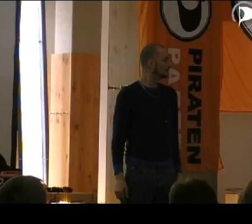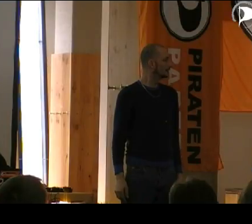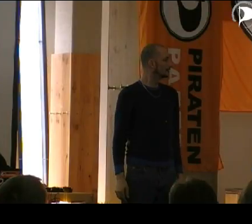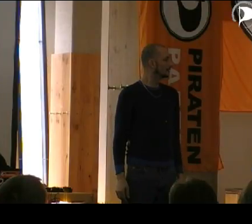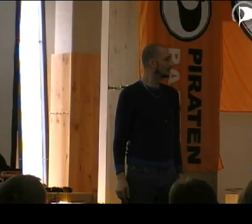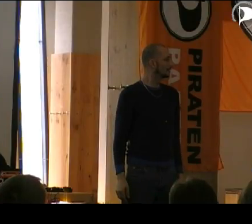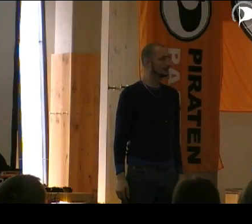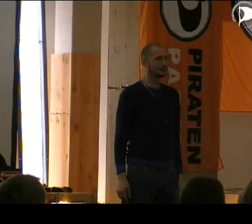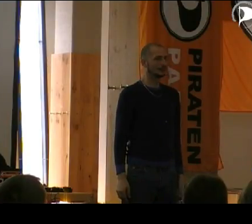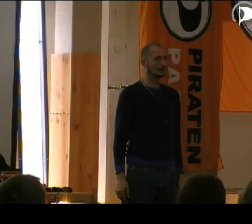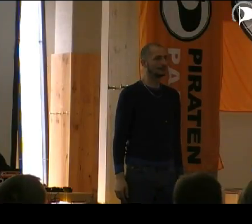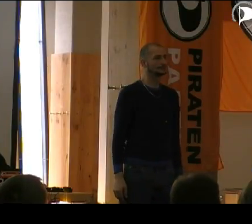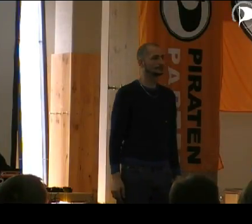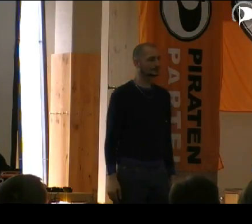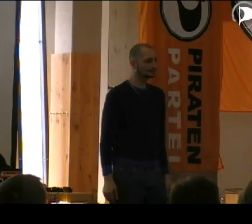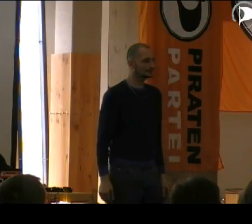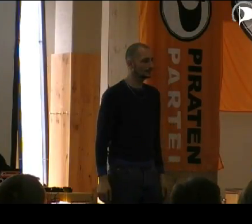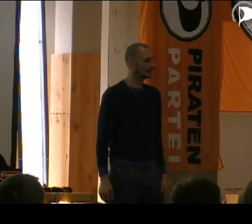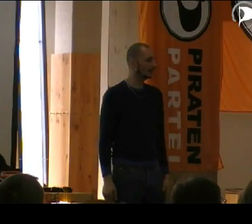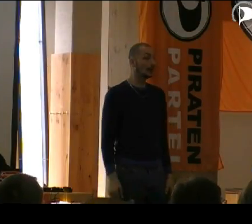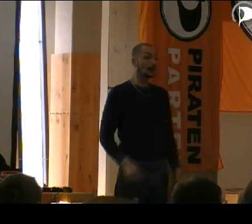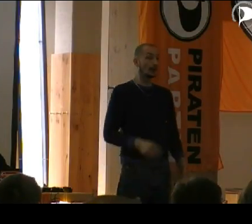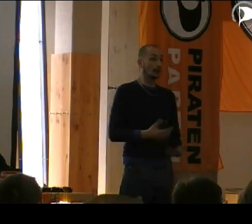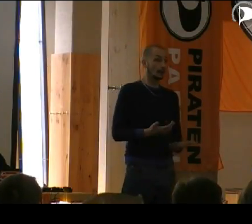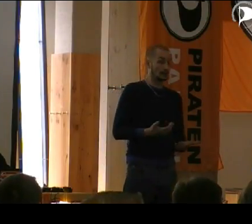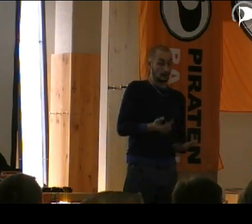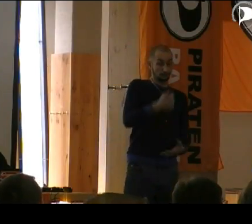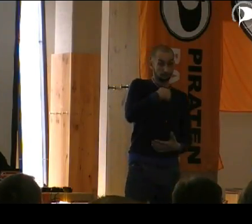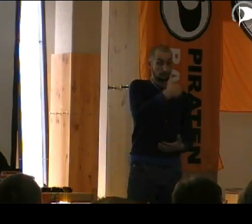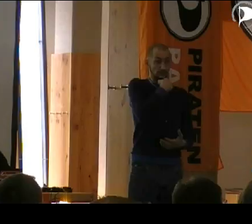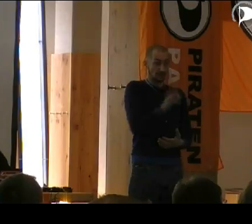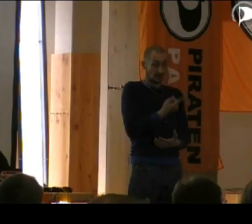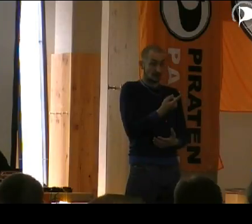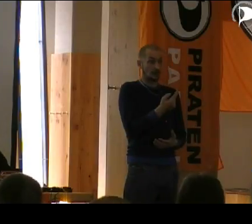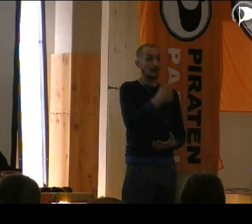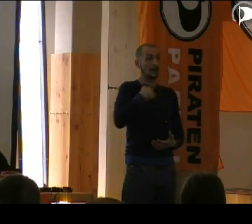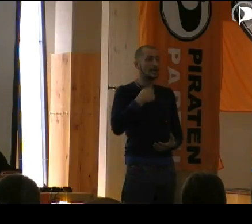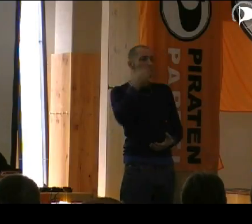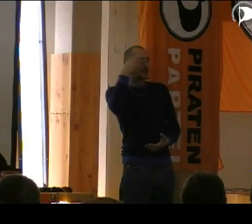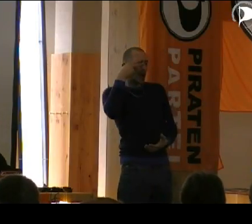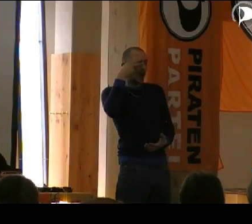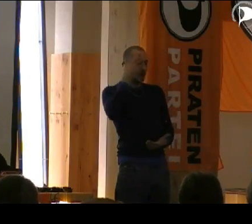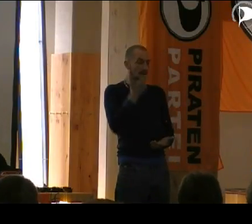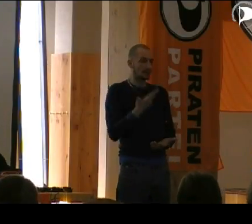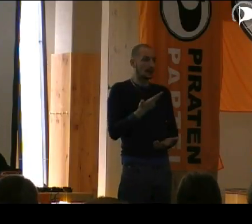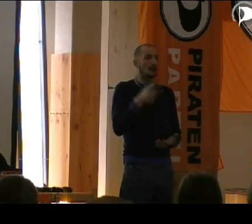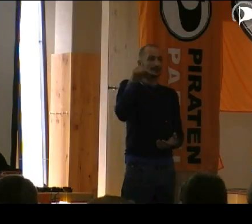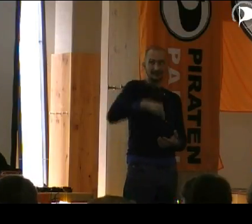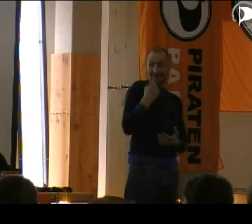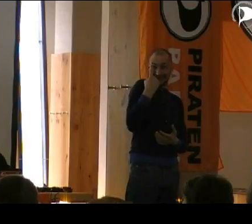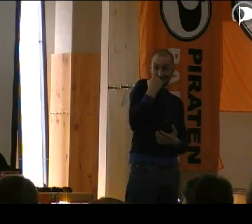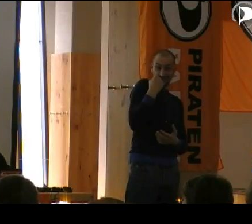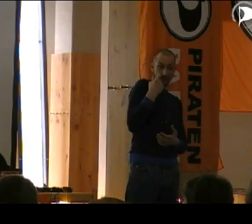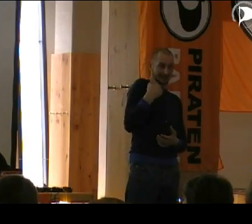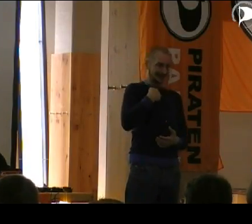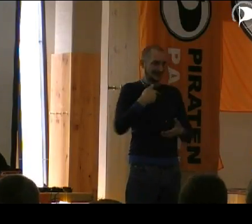jetzt ist ich würde sagen ich bin pirat geworden gestern an meinem